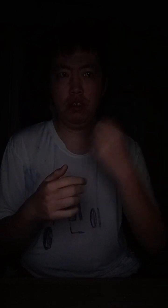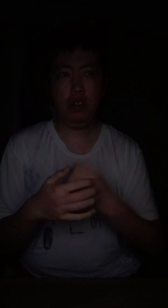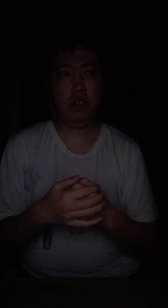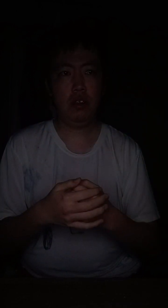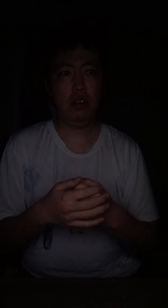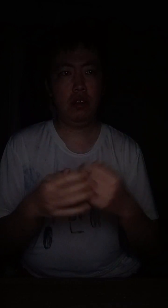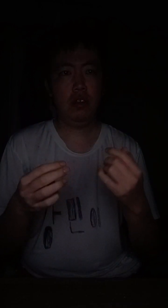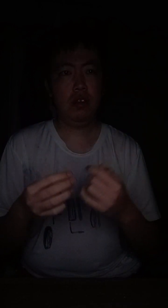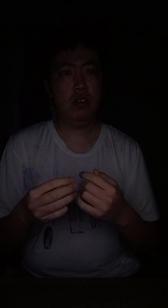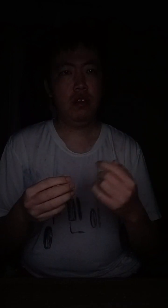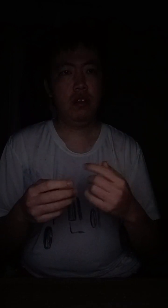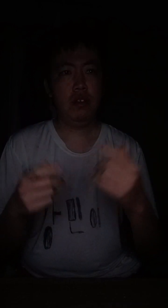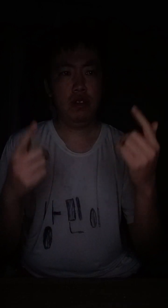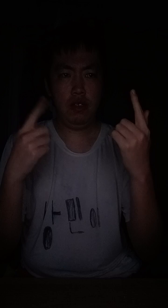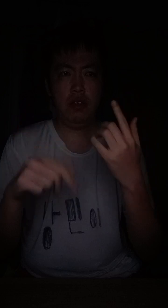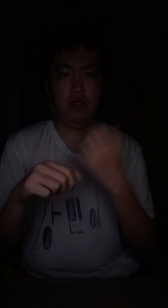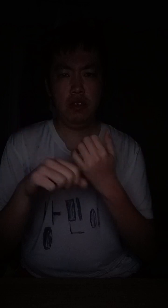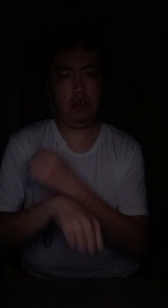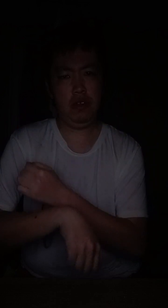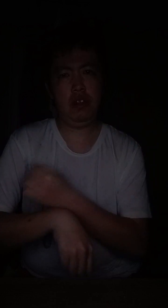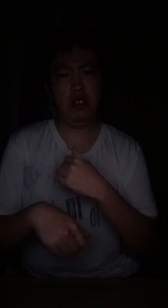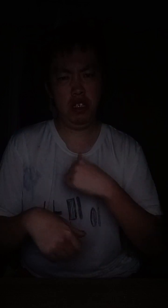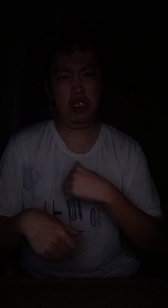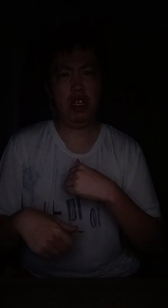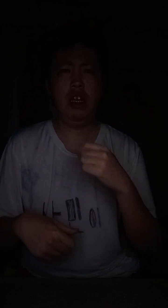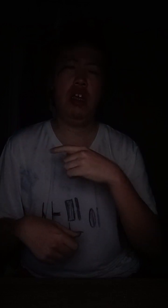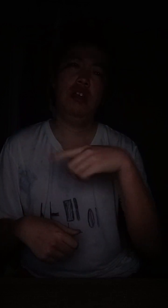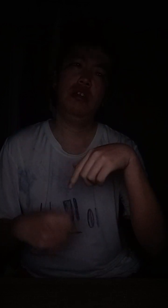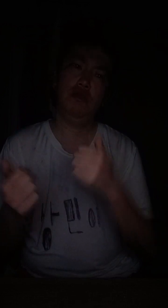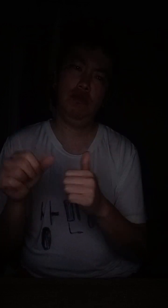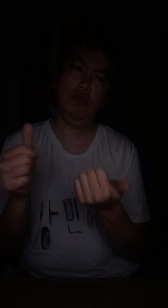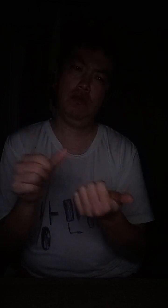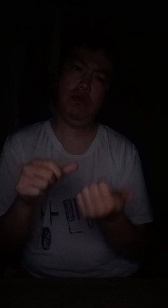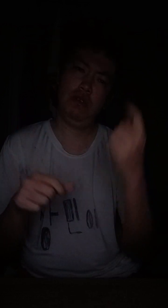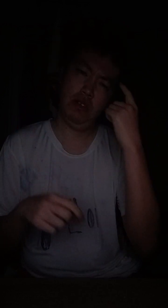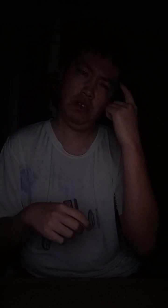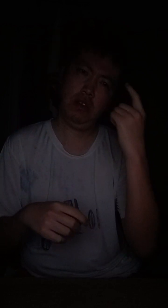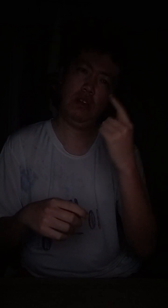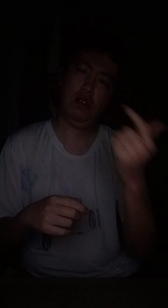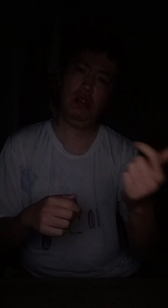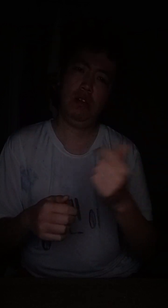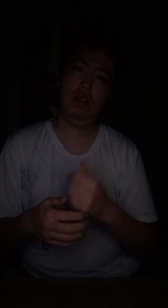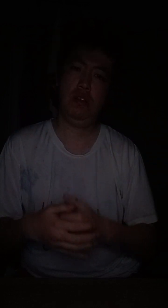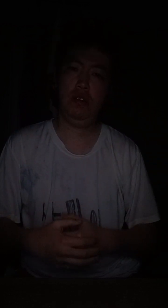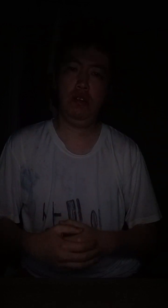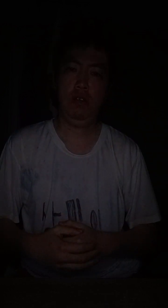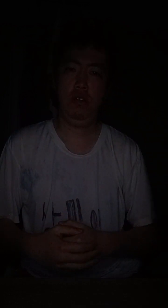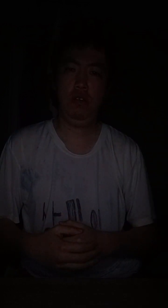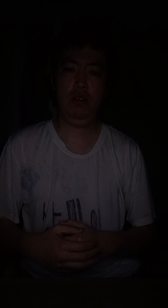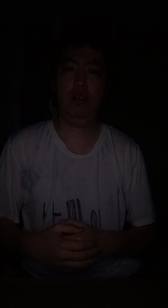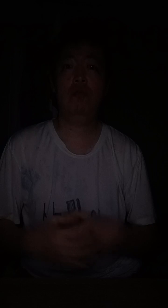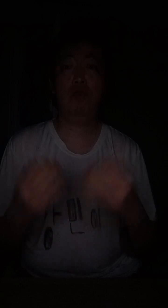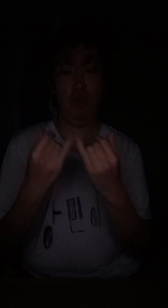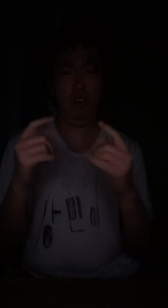하게 되었어요. 선생님 실은 제가 죽고 싶다는 생각이 들었습니다. 본인도 찍혔을 수